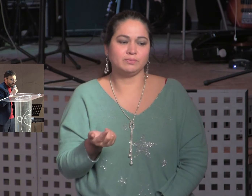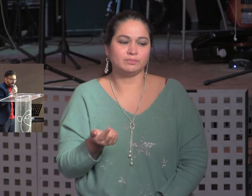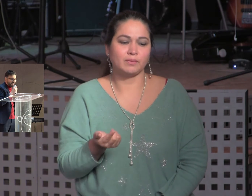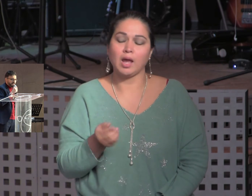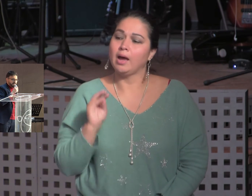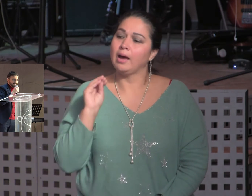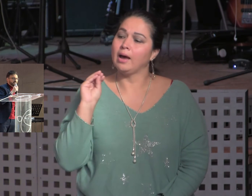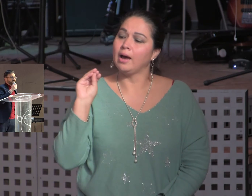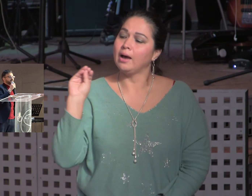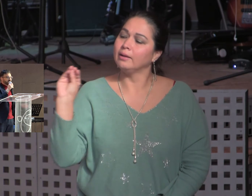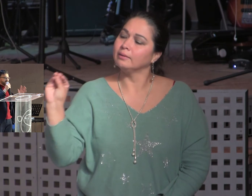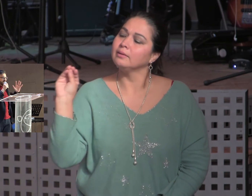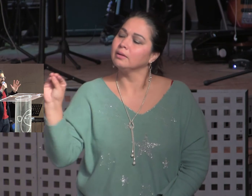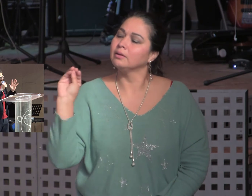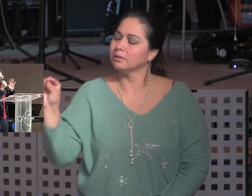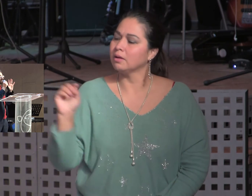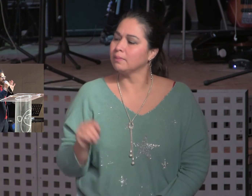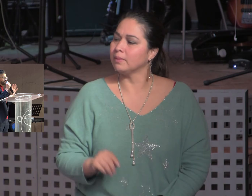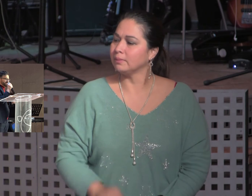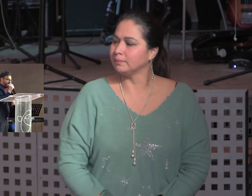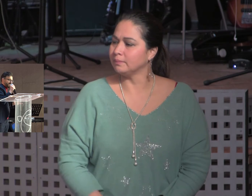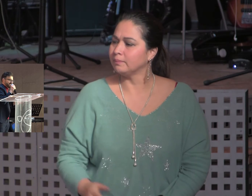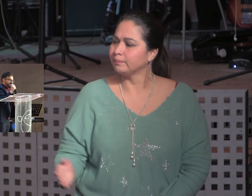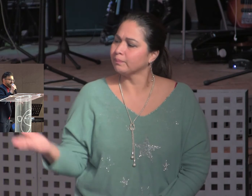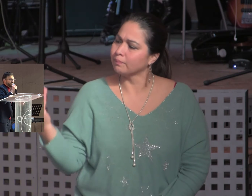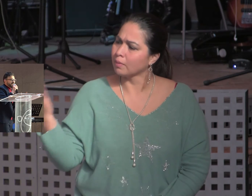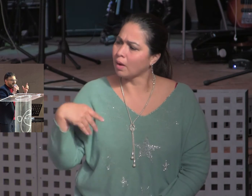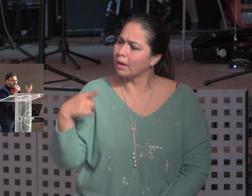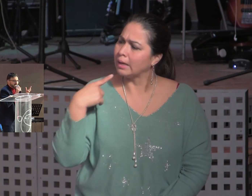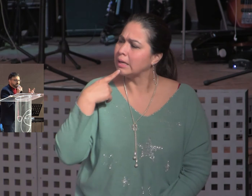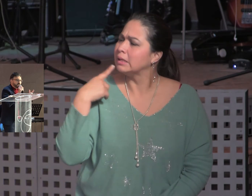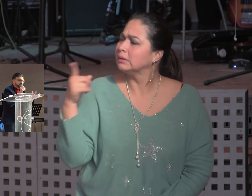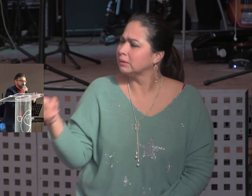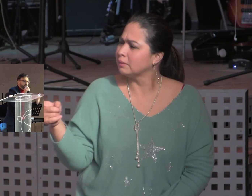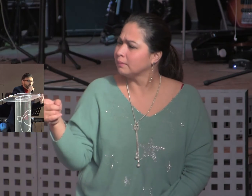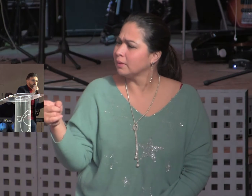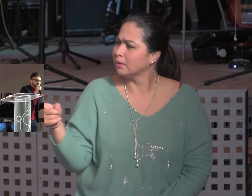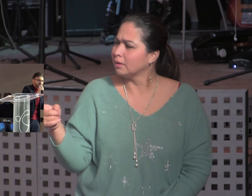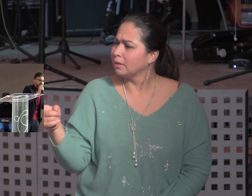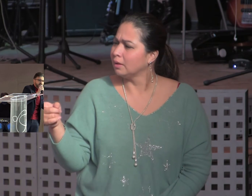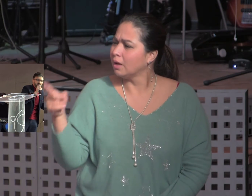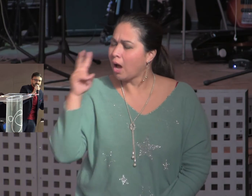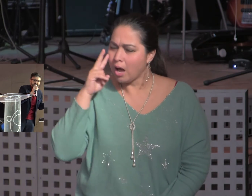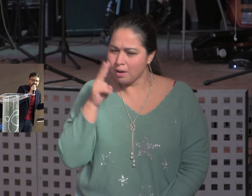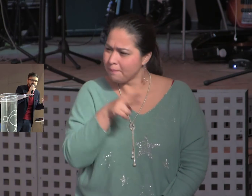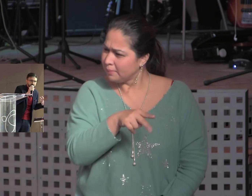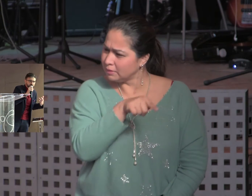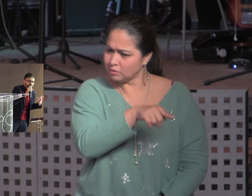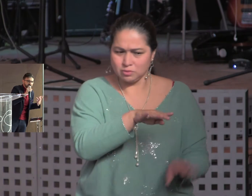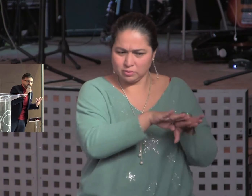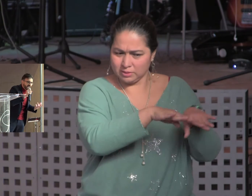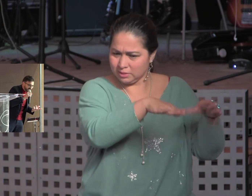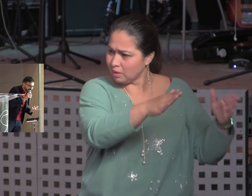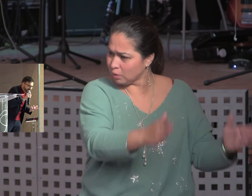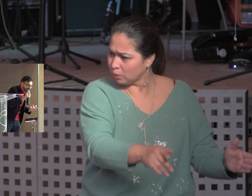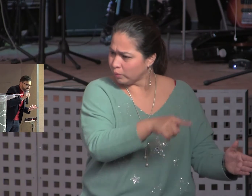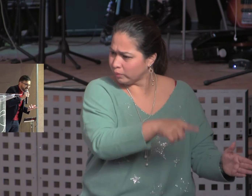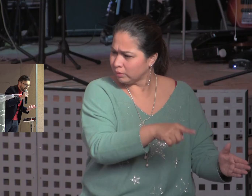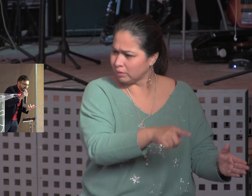te llama y te dice, la pregunta, ¿has visto cómo está la mesa de la